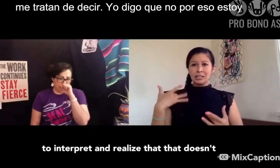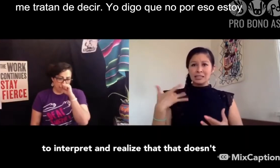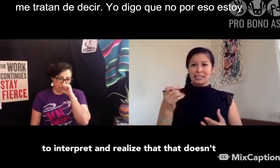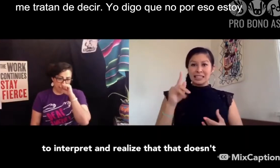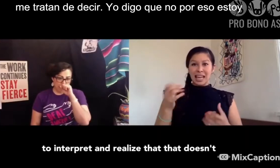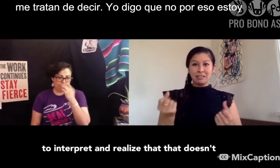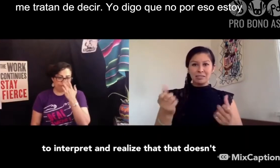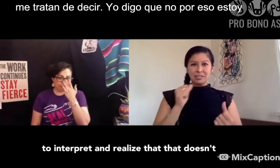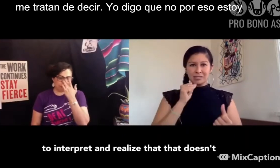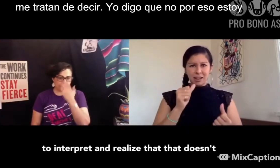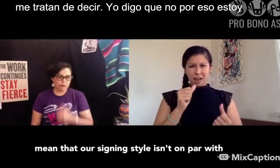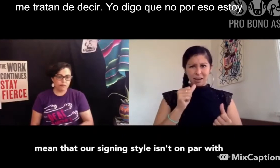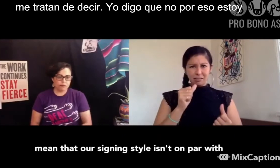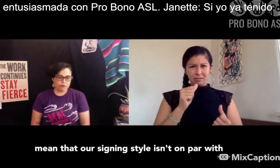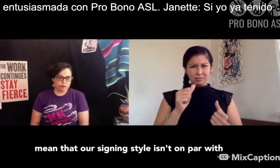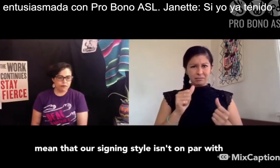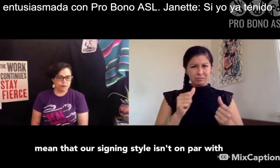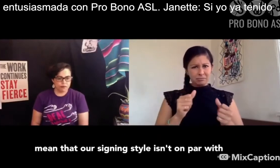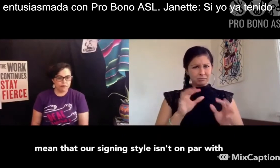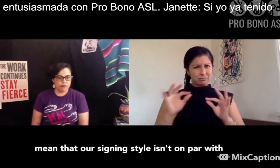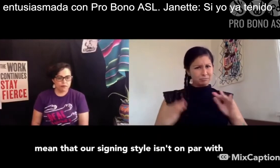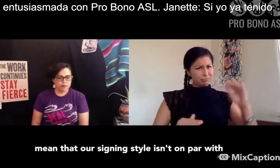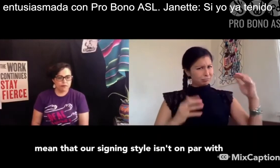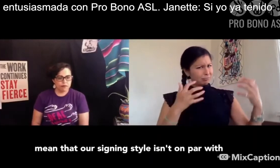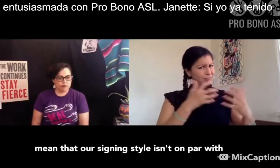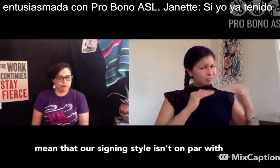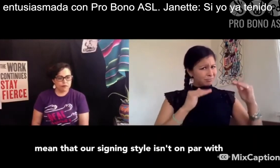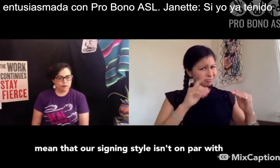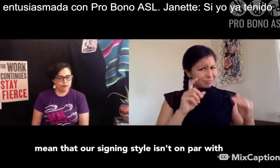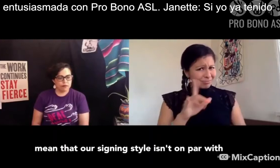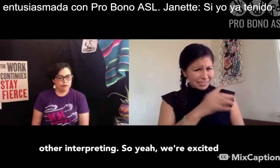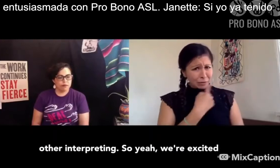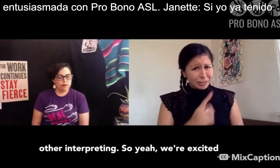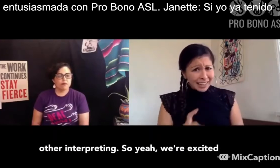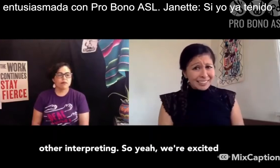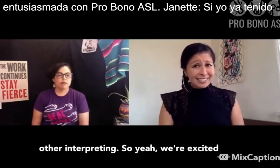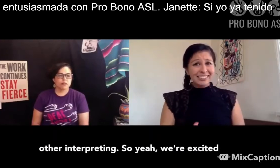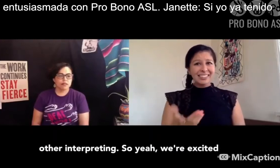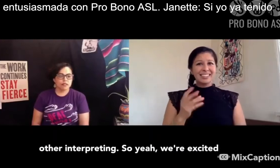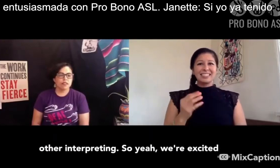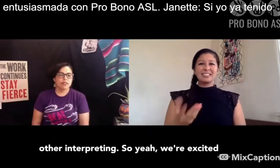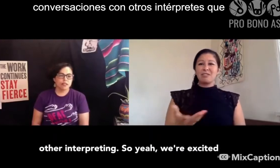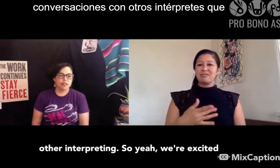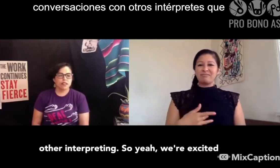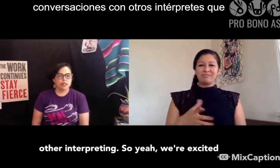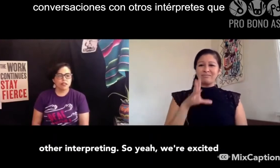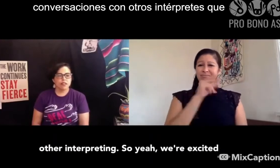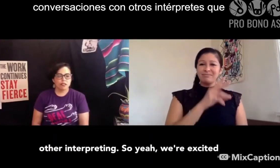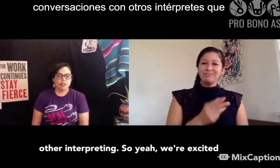de decir? Yo digo que no. Por eso estoy tan entusiasmada con Pro Bono ASL. Sí, yo ya he